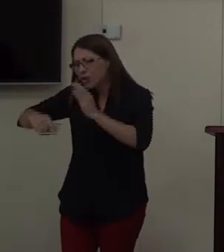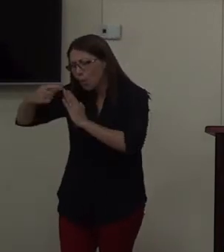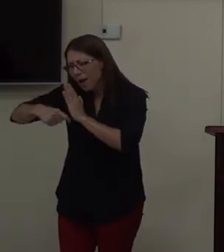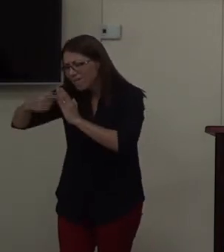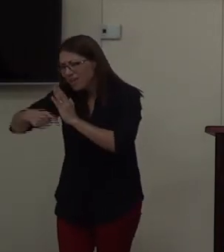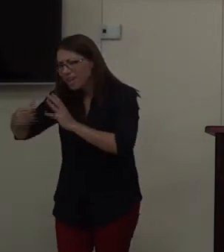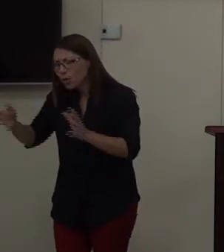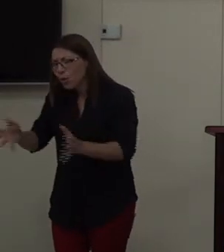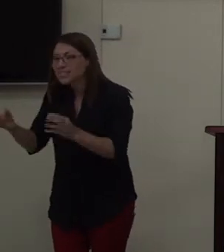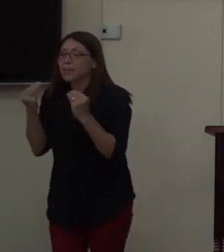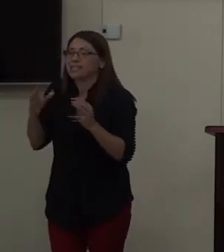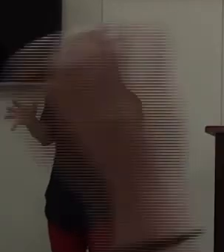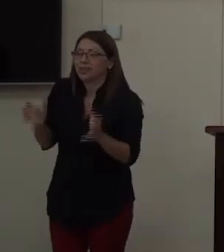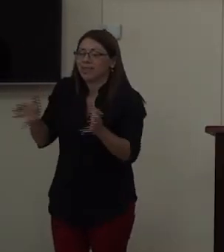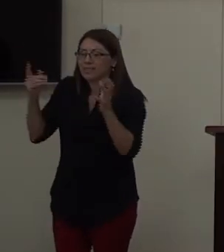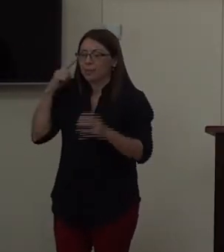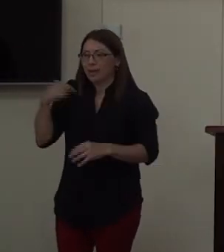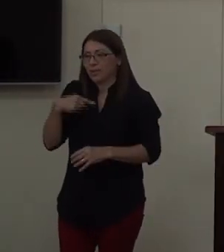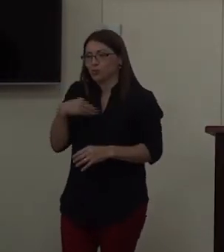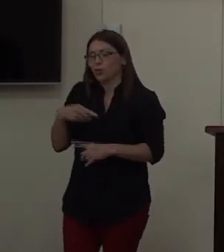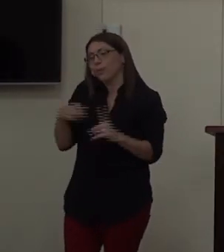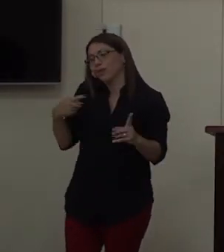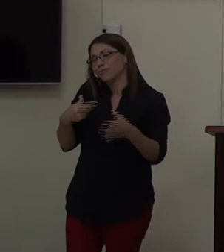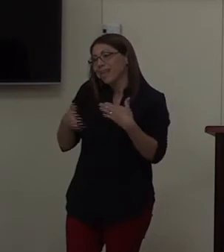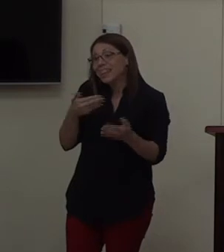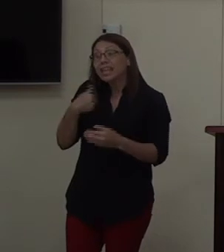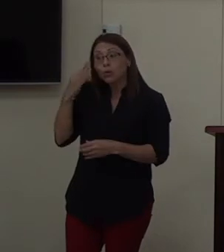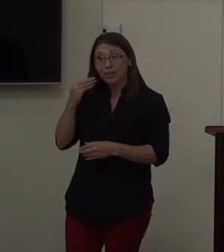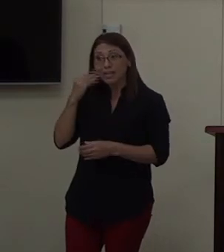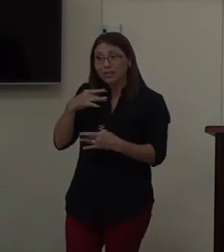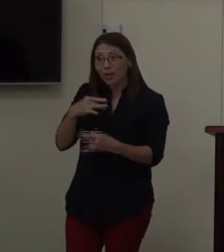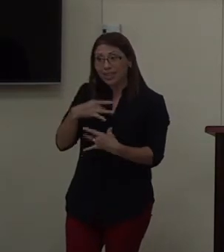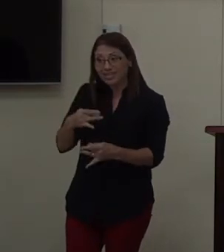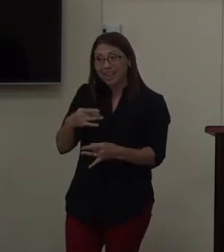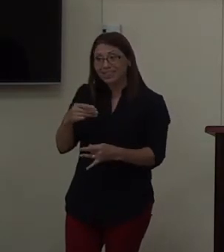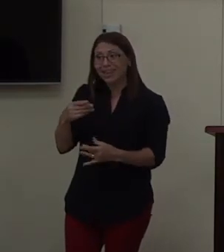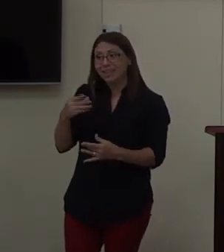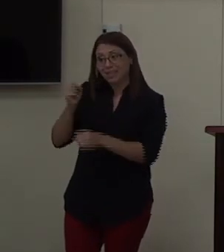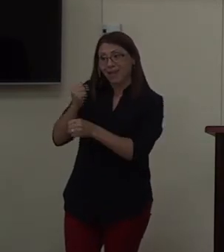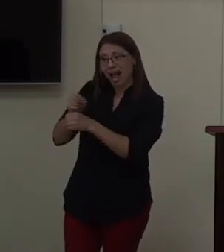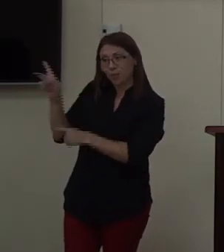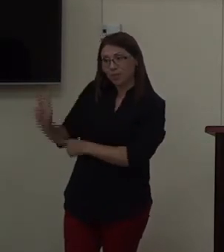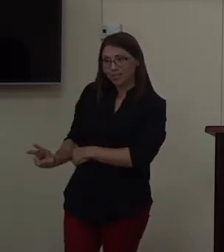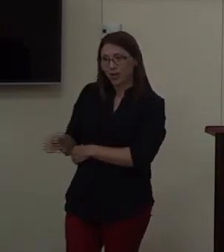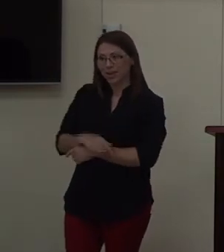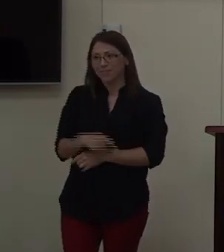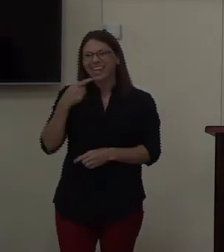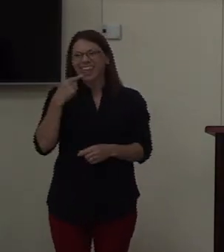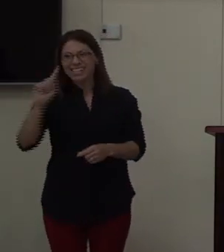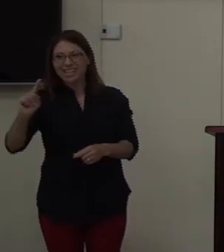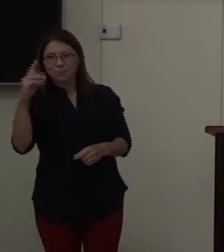reivindicación. Es demasiado activista para mi gusto. Pero tiene una trayectoria interesante y trabajando en Venezuela, dice Mozondi.